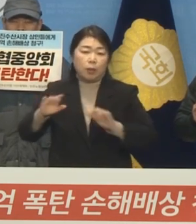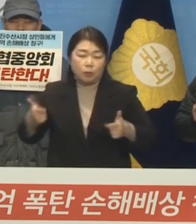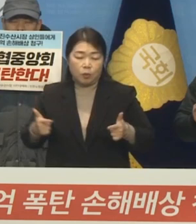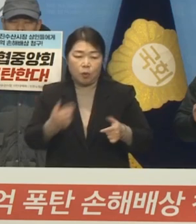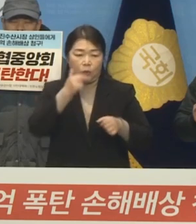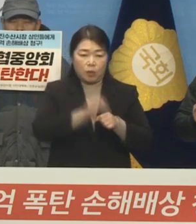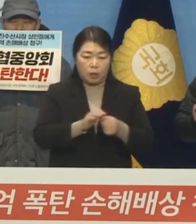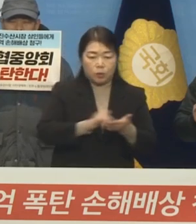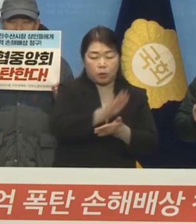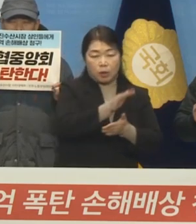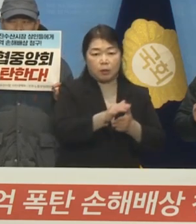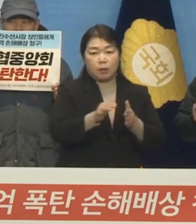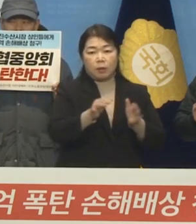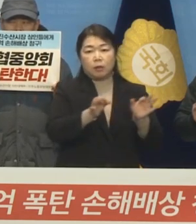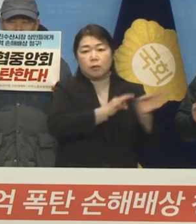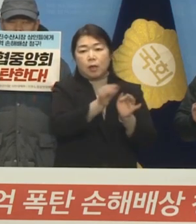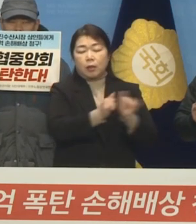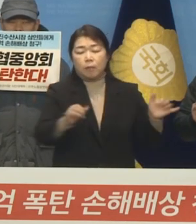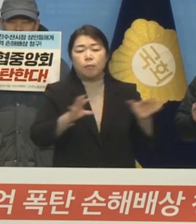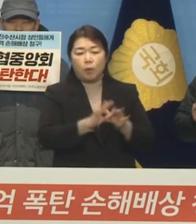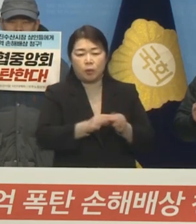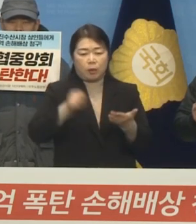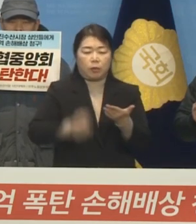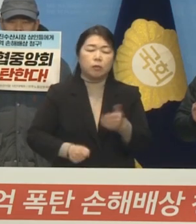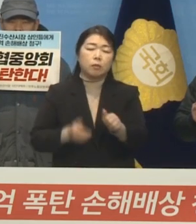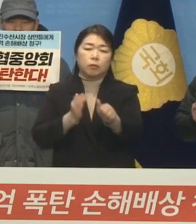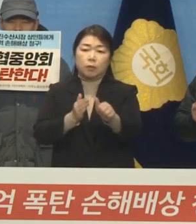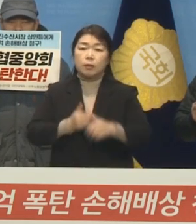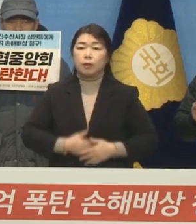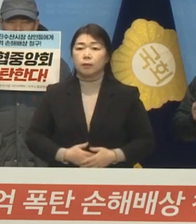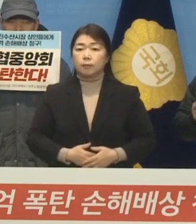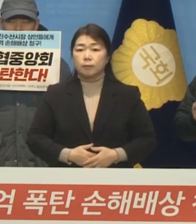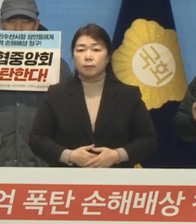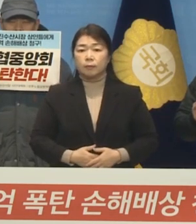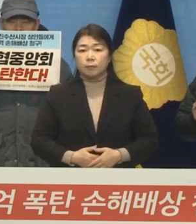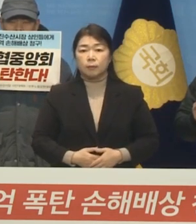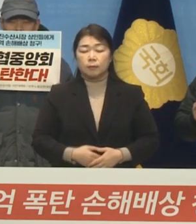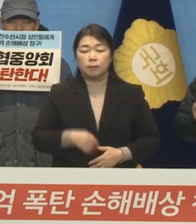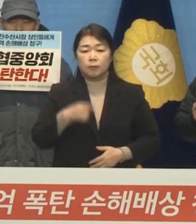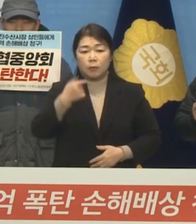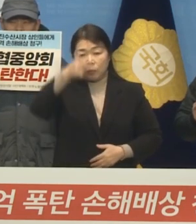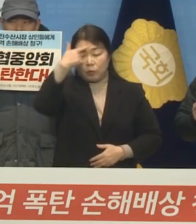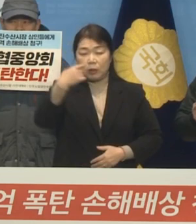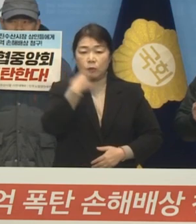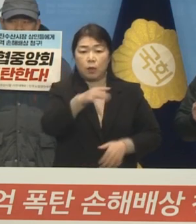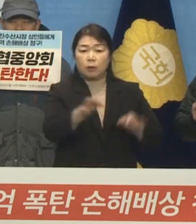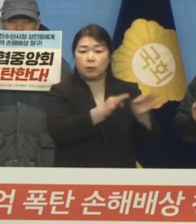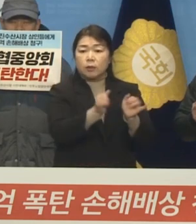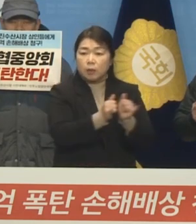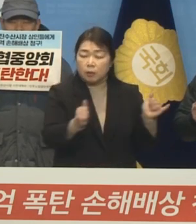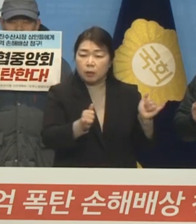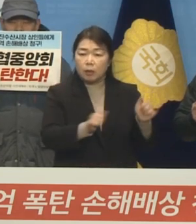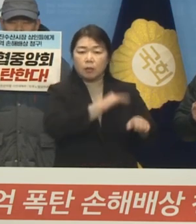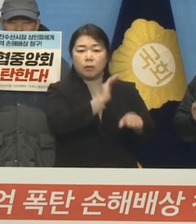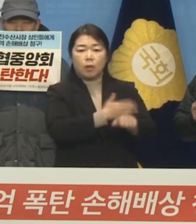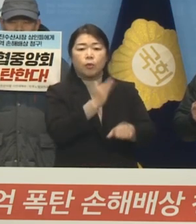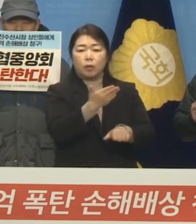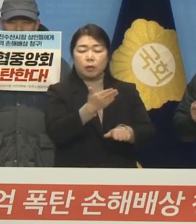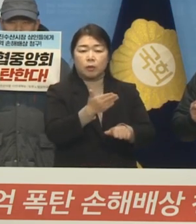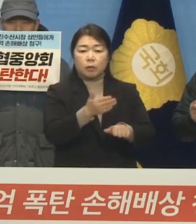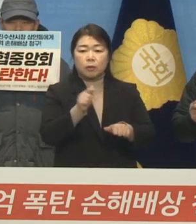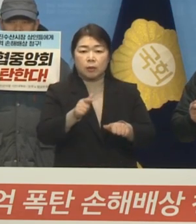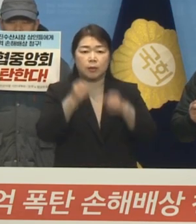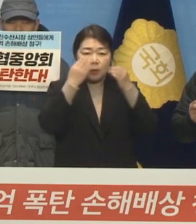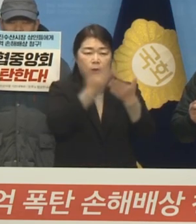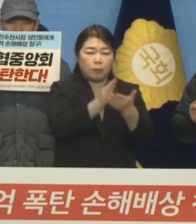입장에서 판결을 해줄 것을 요청합니다. 노량진 수산시장, 구시장 상인들이 잘못된 노량진 수산시장